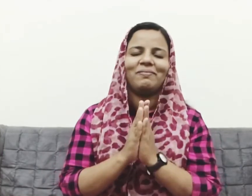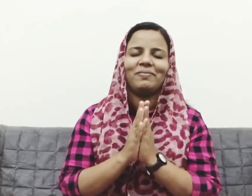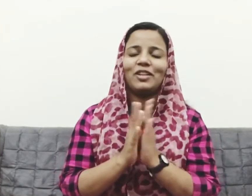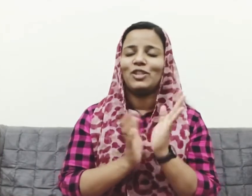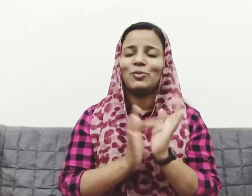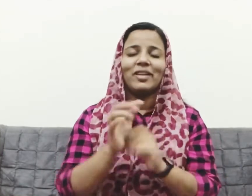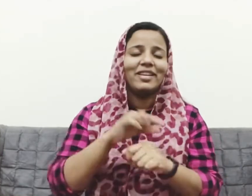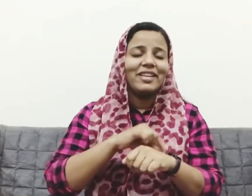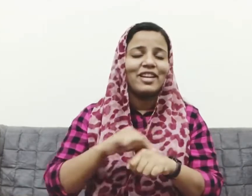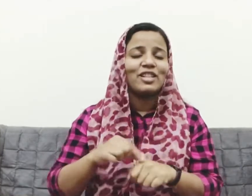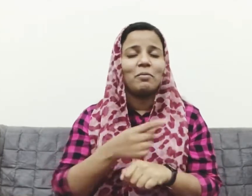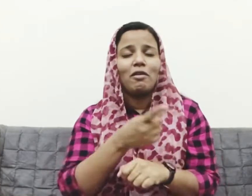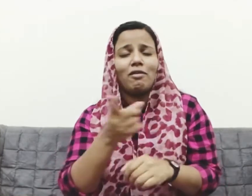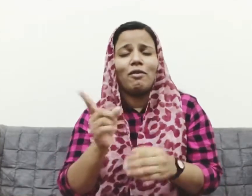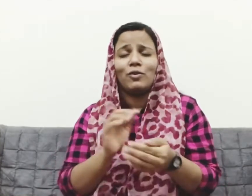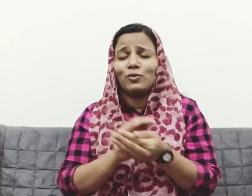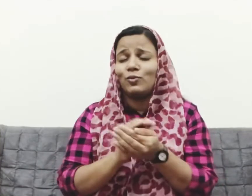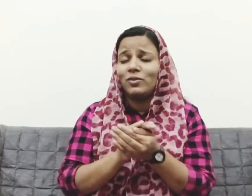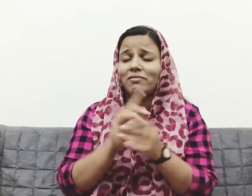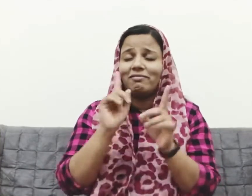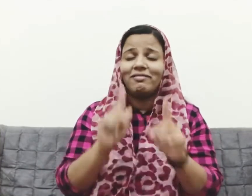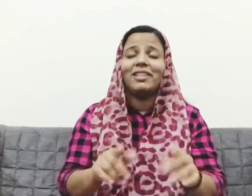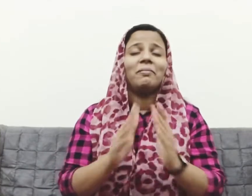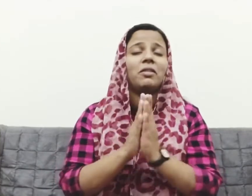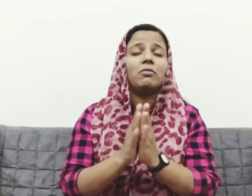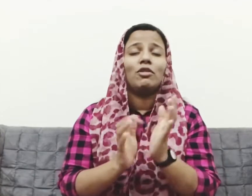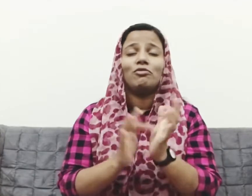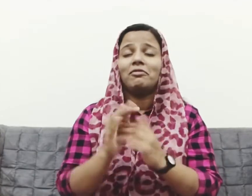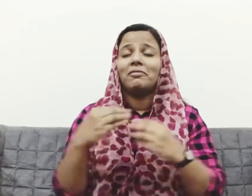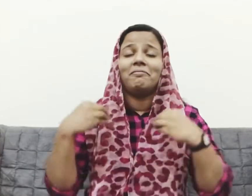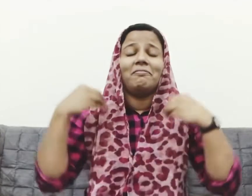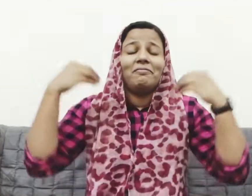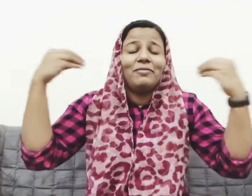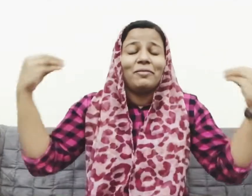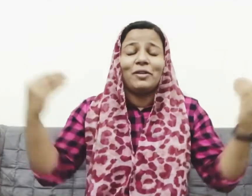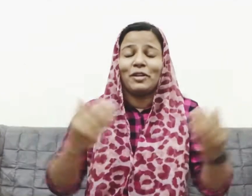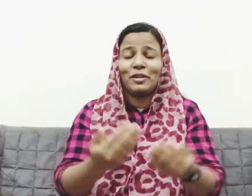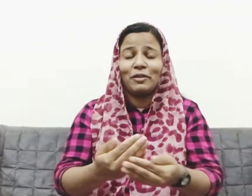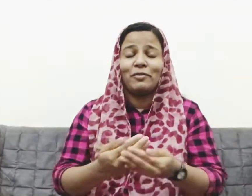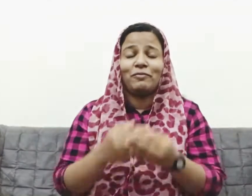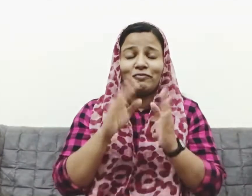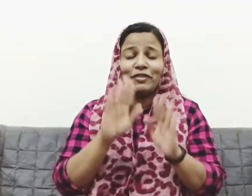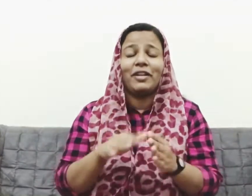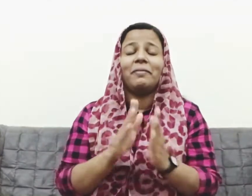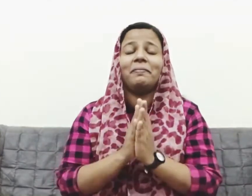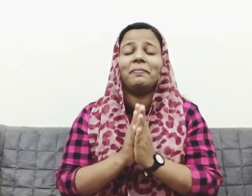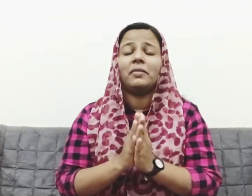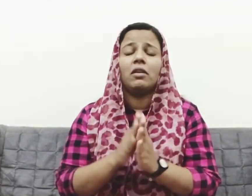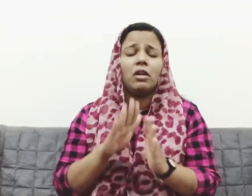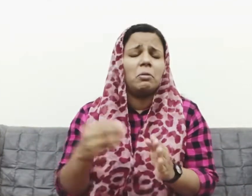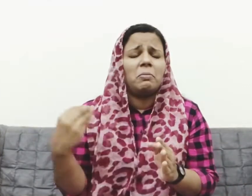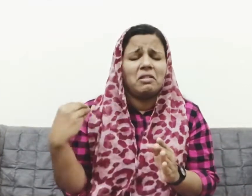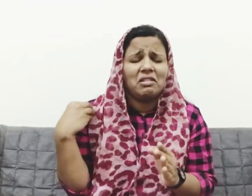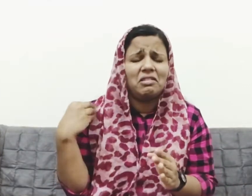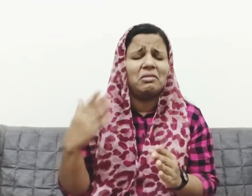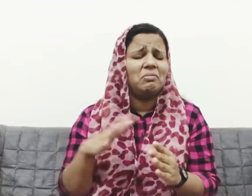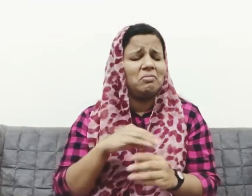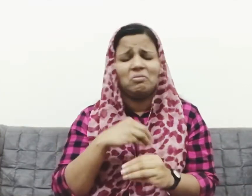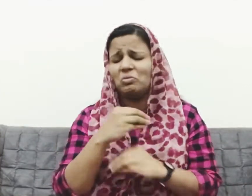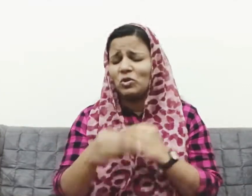കർത്താവ്. അങ്ങയുടെ രക്തത്തിൻ്റെ മറവിൽ അങ്ങ് മറച്ചുകൊള്ളണമേ എന്ന് പ്രാർത്ഥിക്കുന്നു. ദൂതന്മാർ ഇവർക്ക് കാവലായിരിക്കണമേ, പ്രത്യേകിച്ച് ഈ പ്രത്യേക സാഹചര്യങ്ങളിൽ. അപ്പാ അങ്ങയുടെ ചിറക്